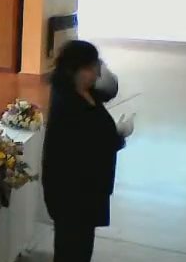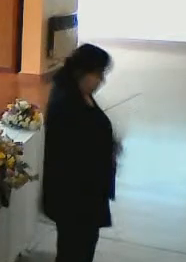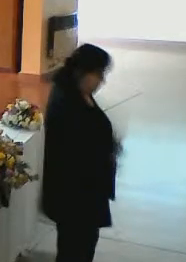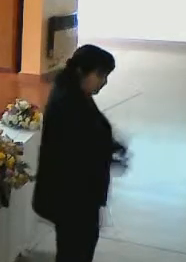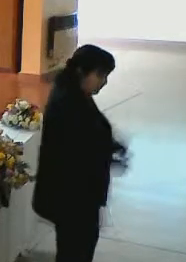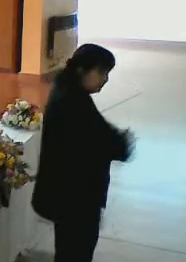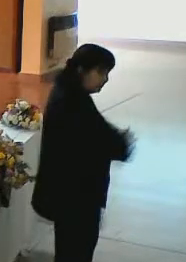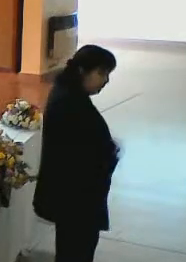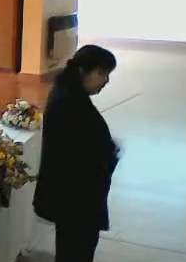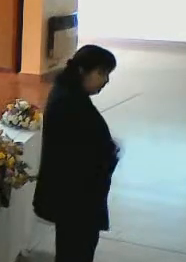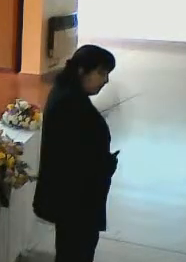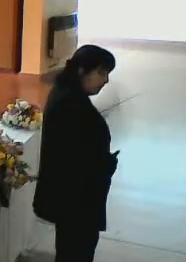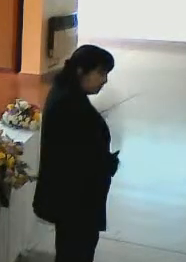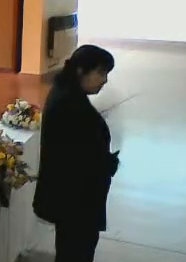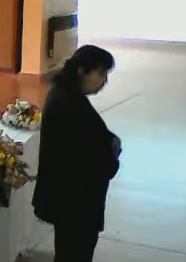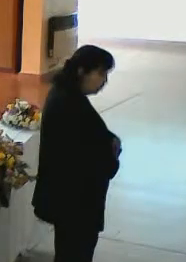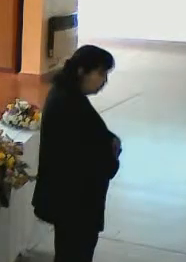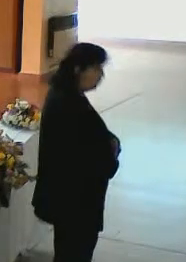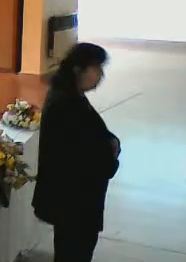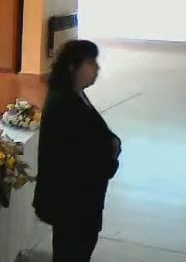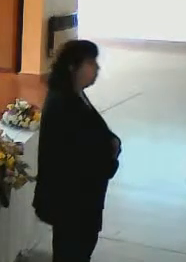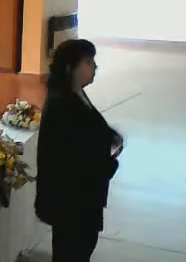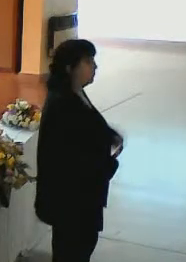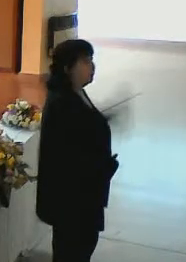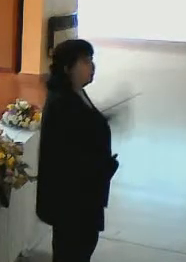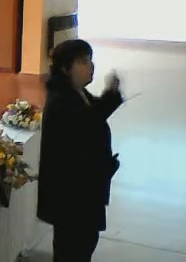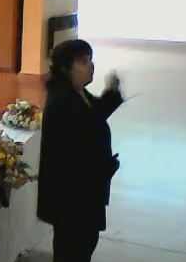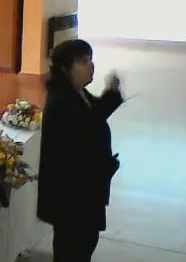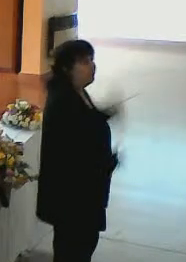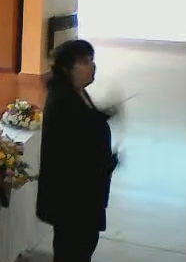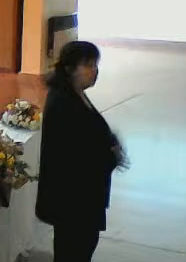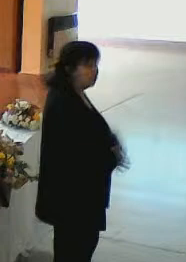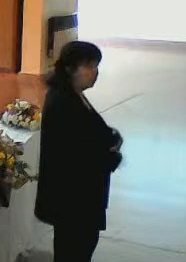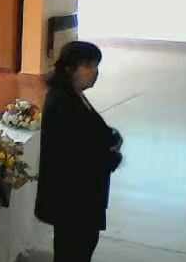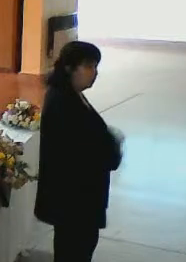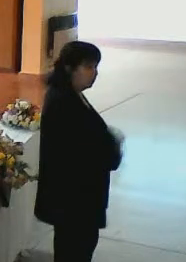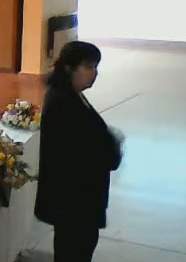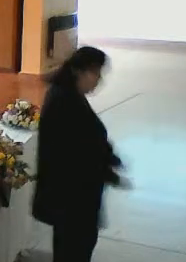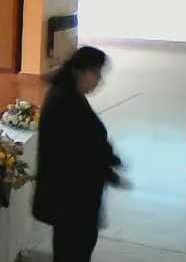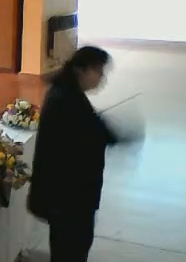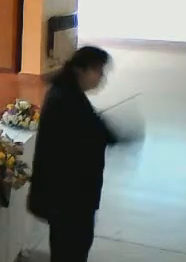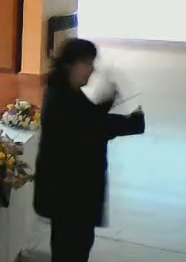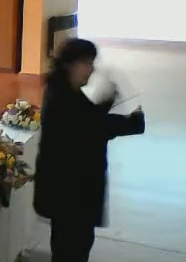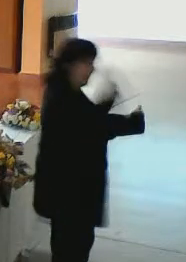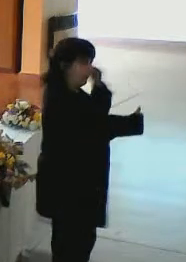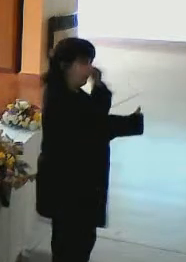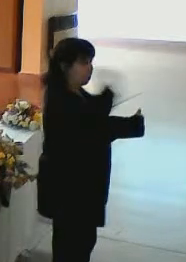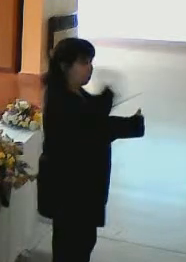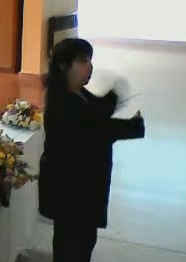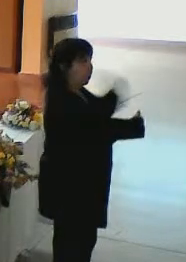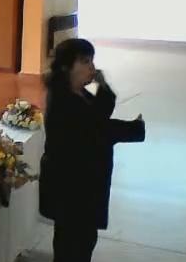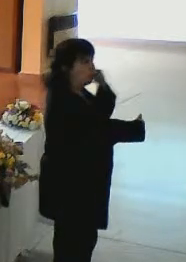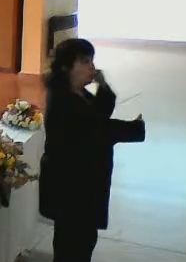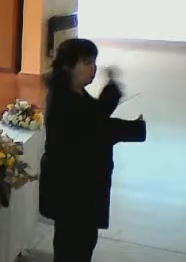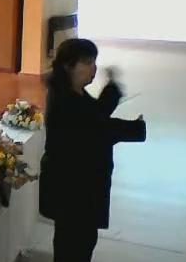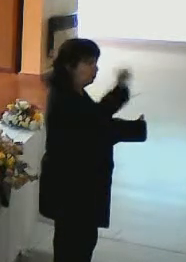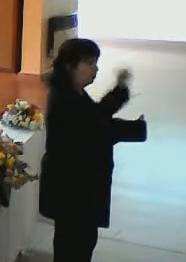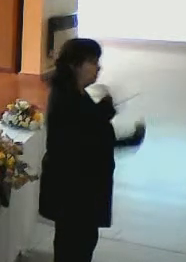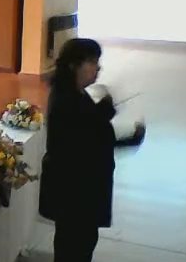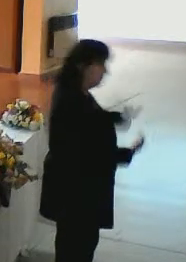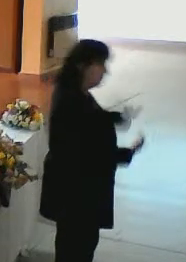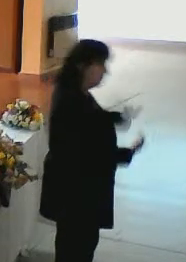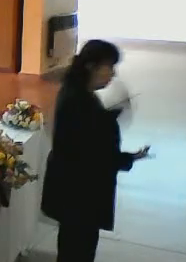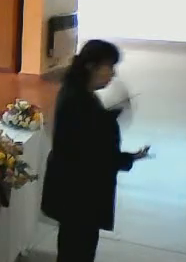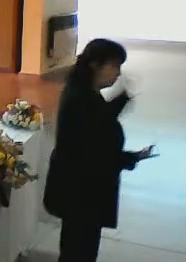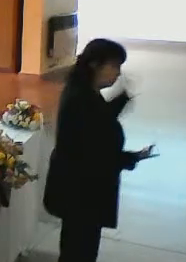perinatal, como el citomegalovirus, por ejemplo. Y el electroencefalograma, que